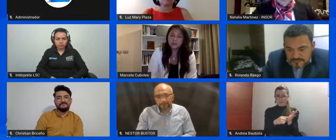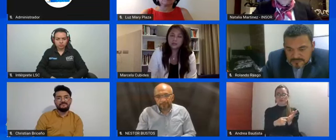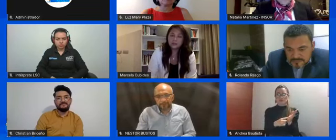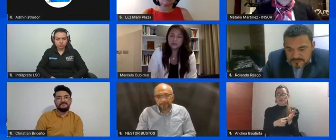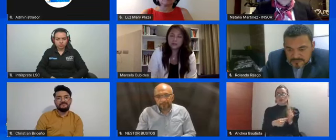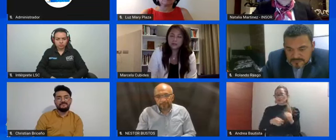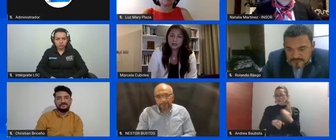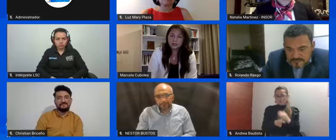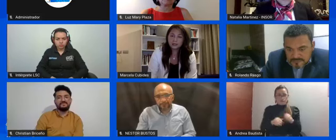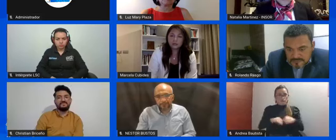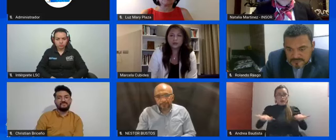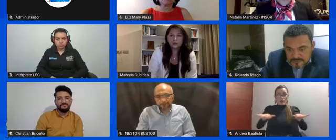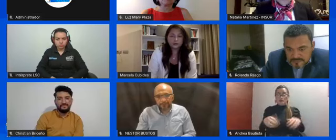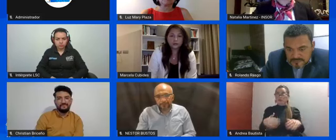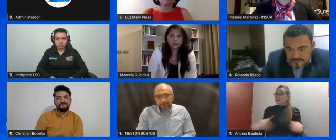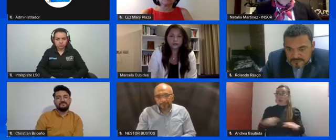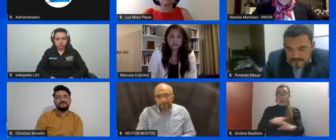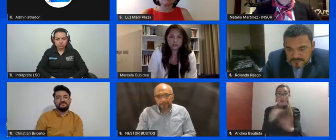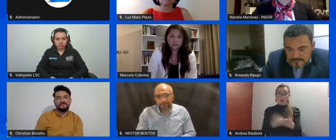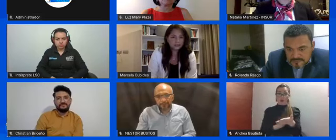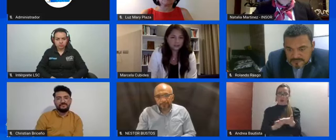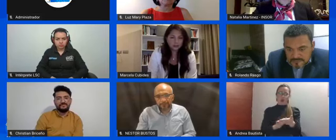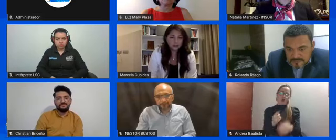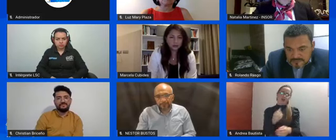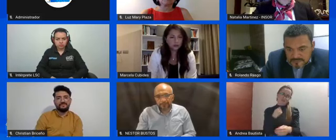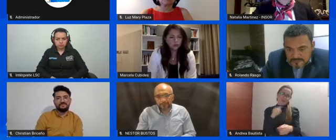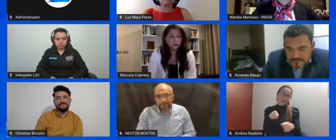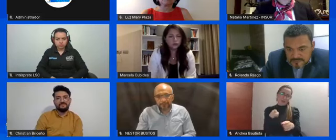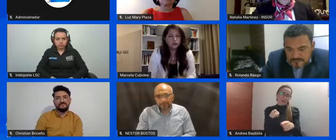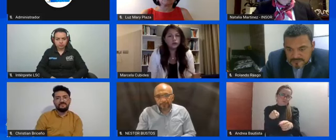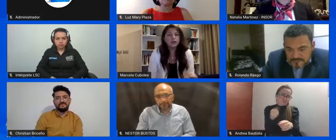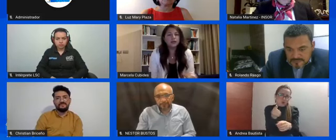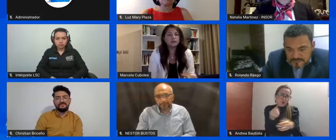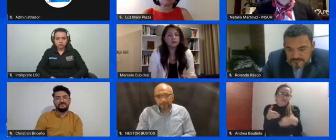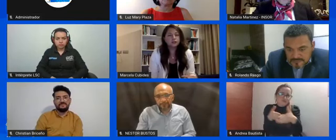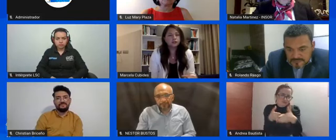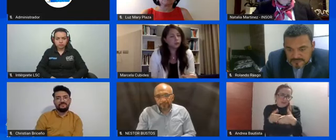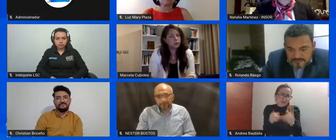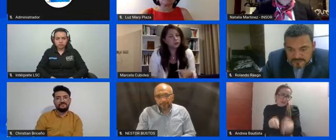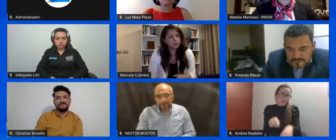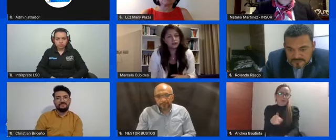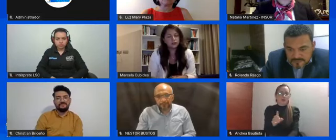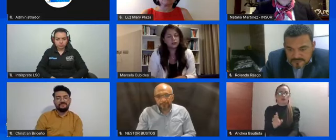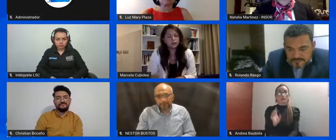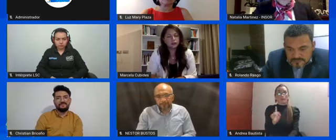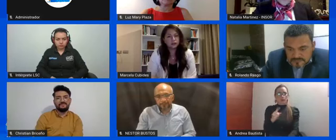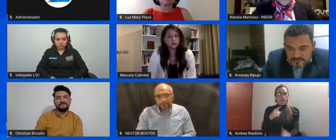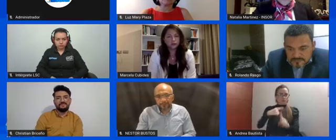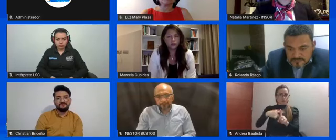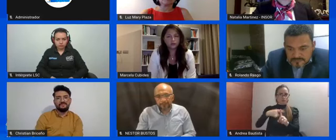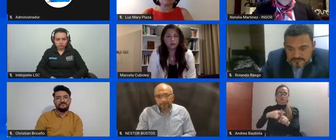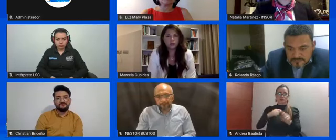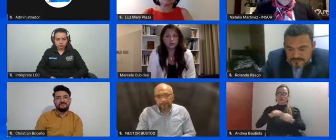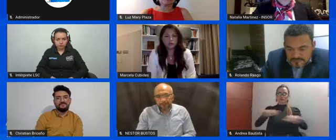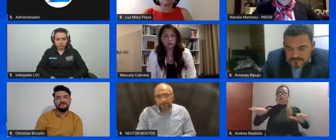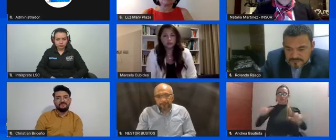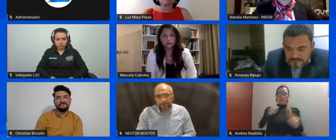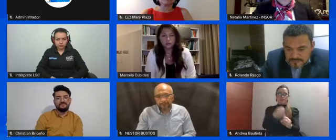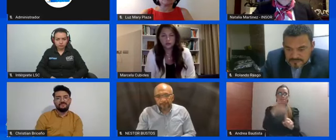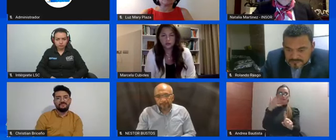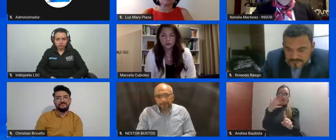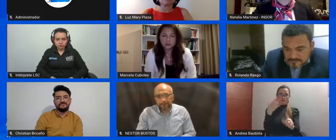muy grande. Pero creo que se logró un gran impacto que puede ser definitivamente transformador en toda la